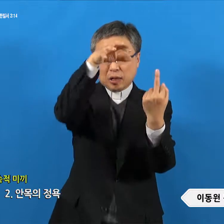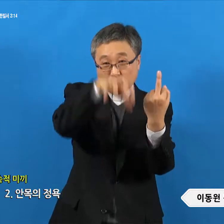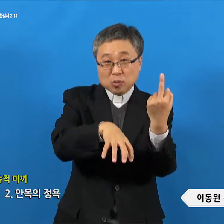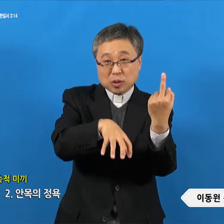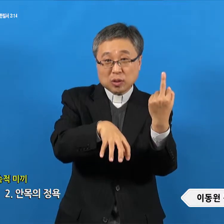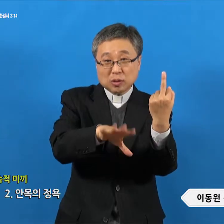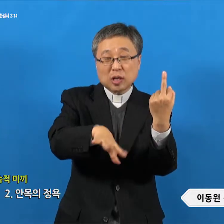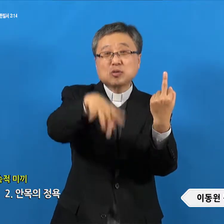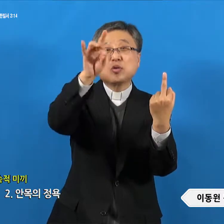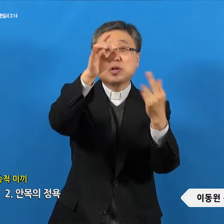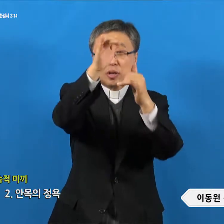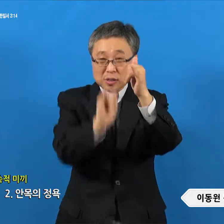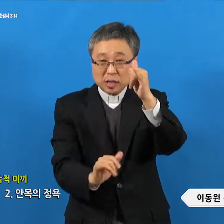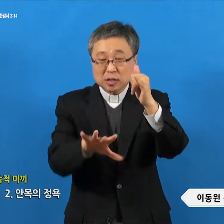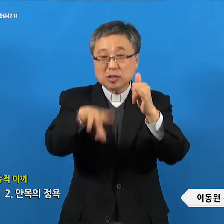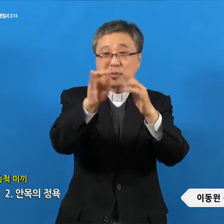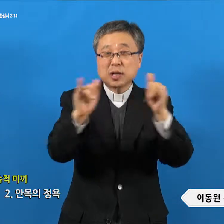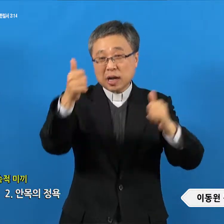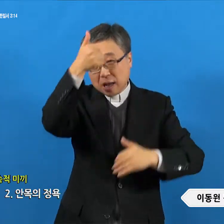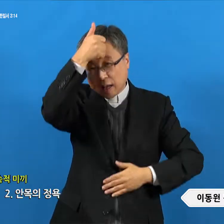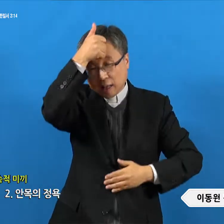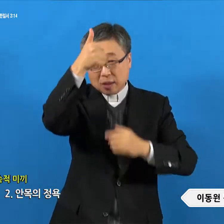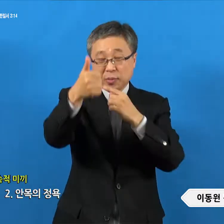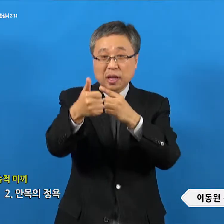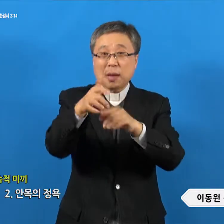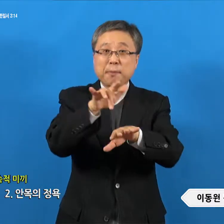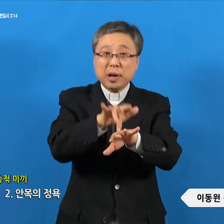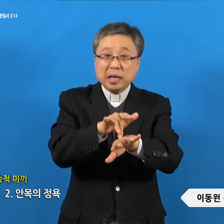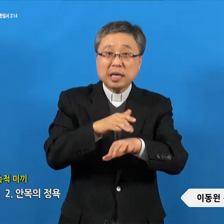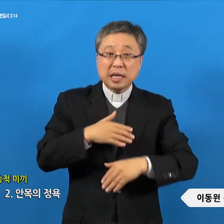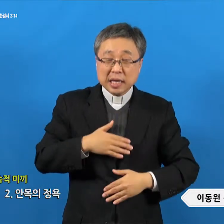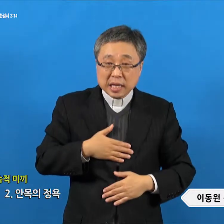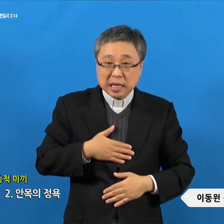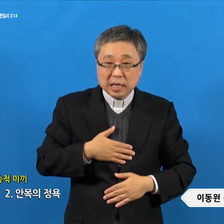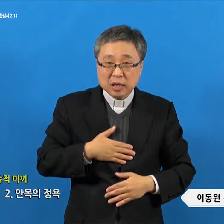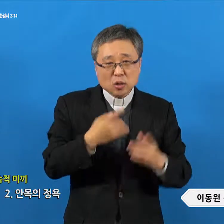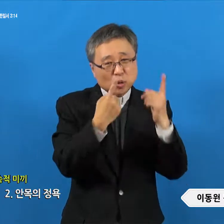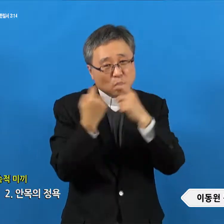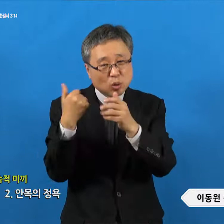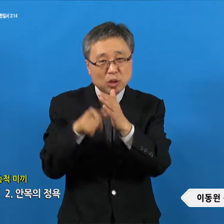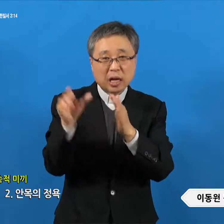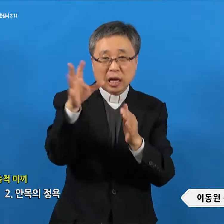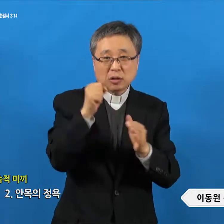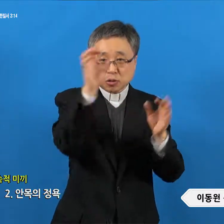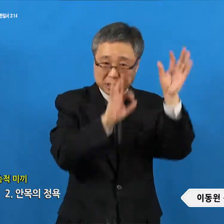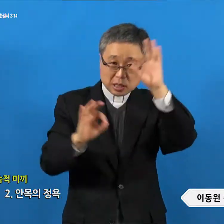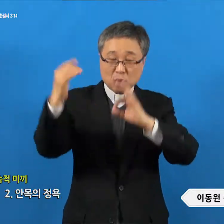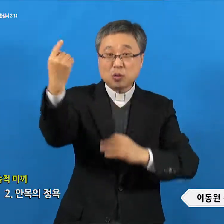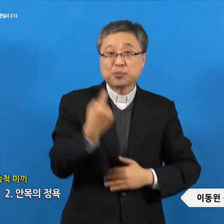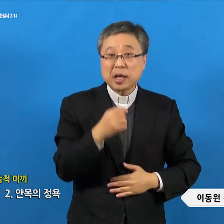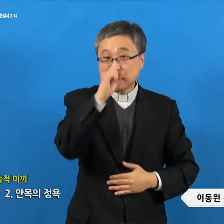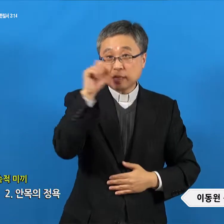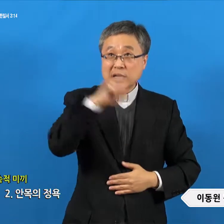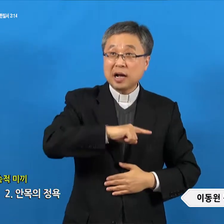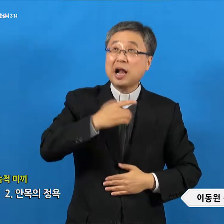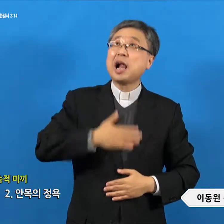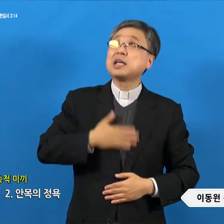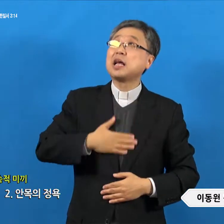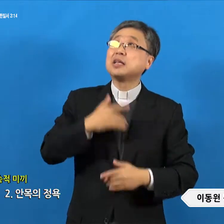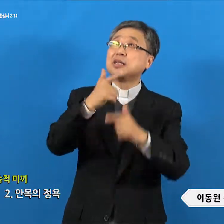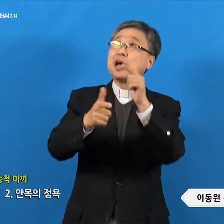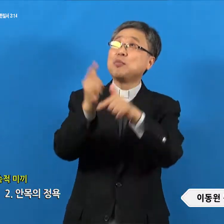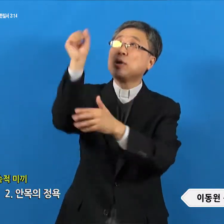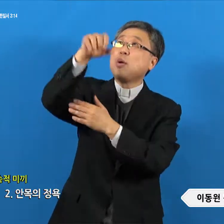역사의 처음에도 처음 사람 아담에게 마귀는 이 미끼를 갖고 찾아왔어요. 자, 선악을 알게 하는 나무의